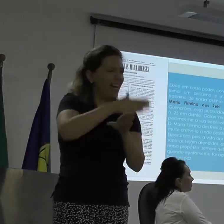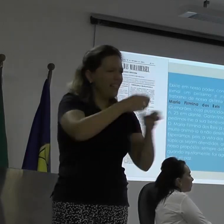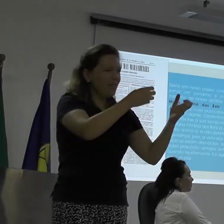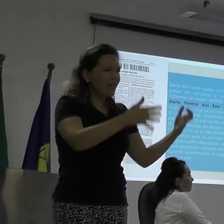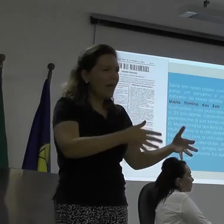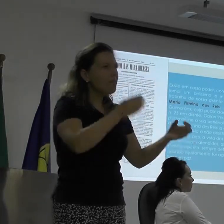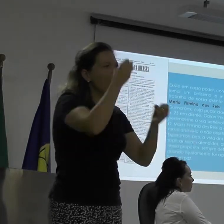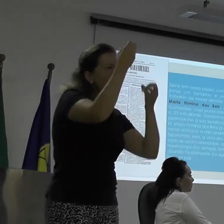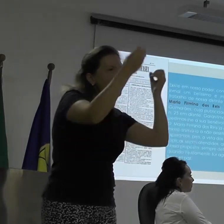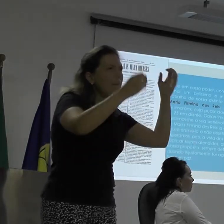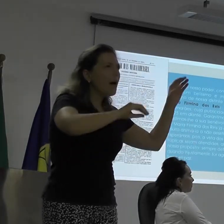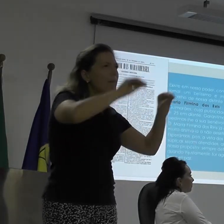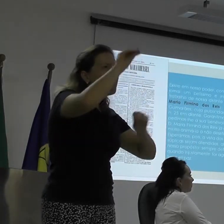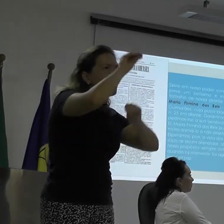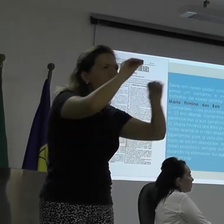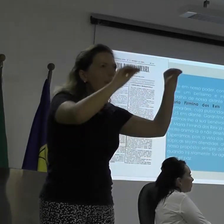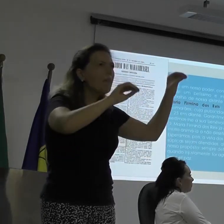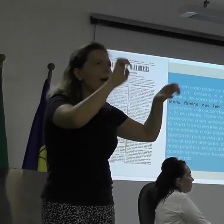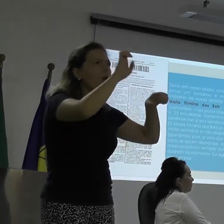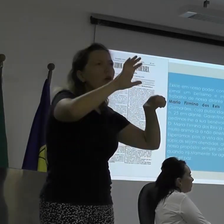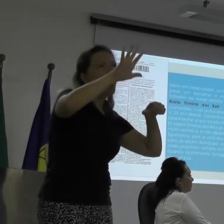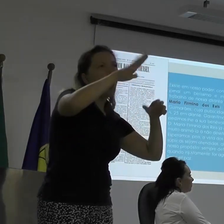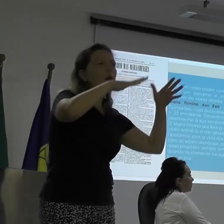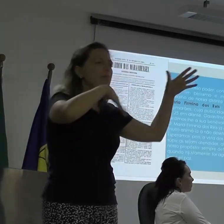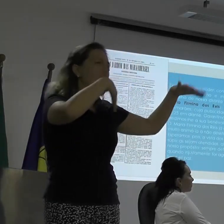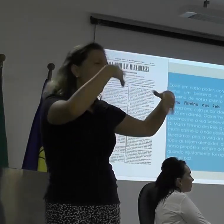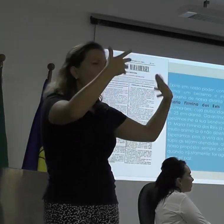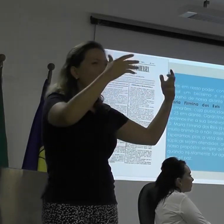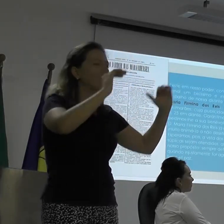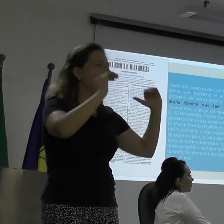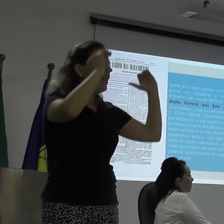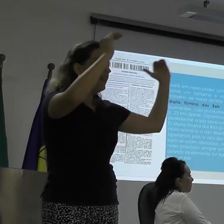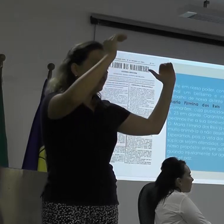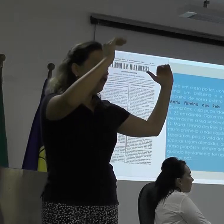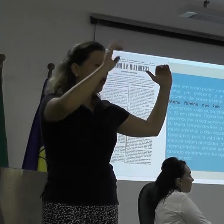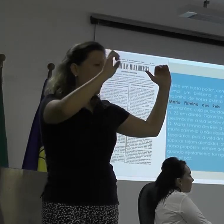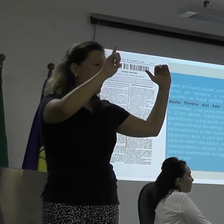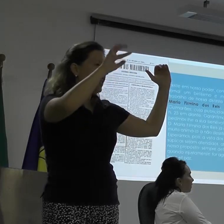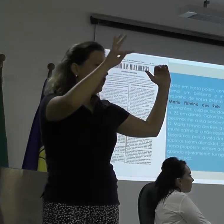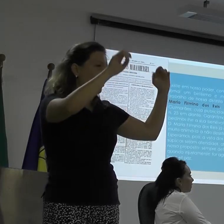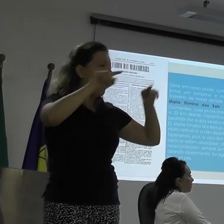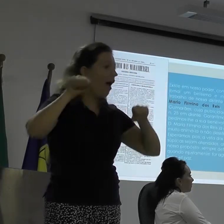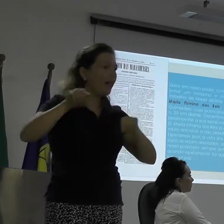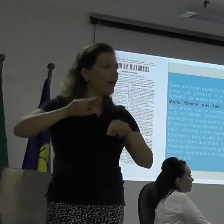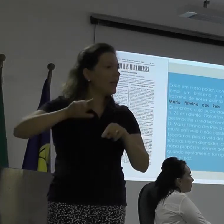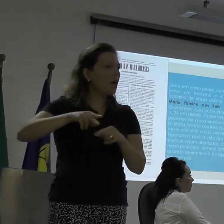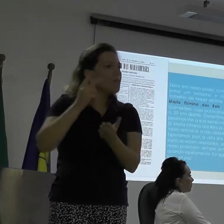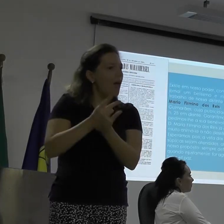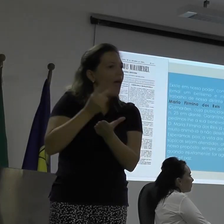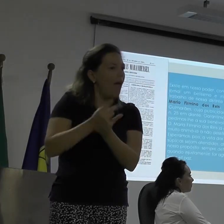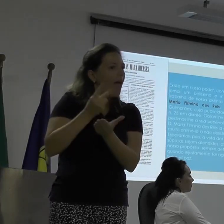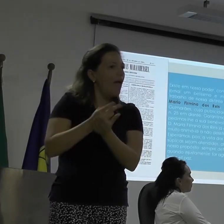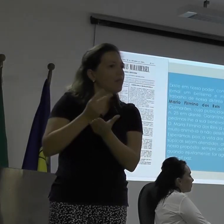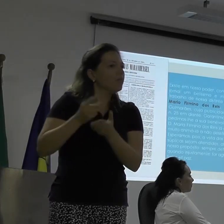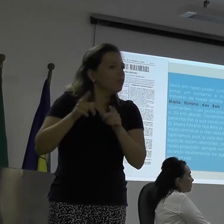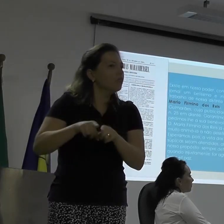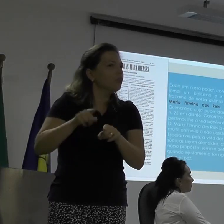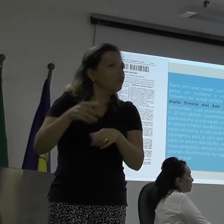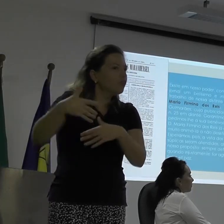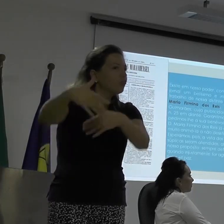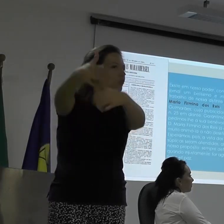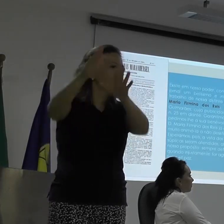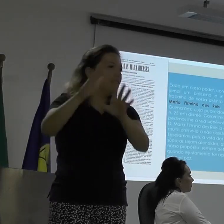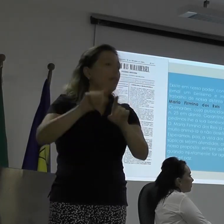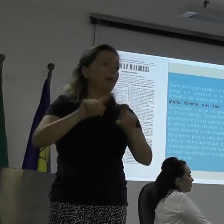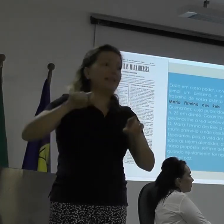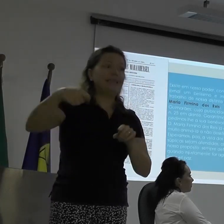com uma circulação, vamos dizer assim, elitizada, né? A Maria Firmina não. Além de tudo, era uma